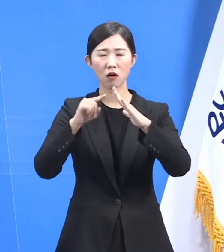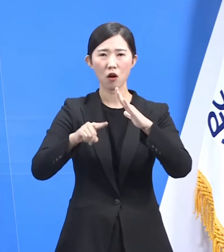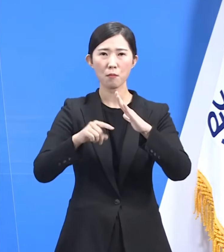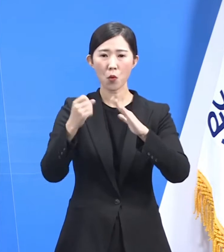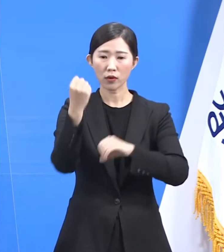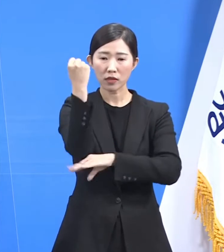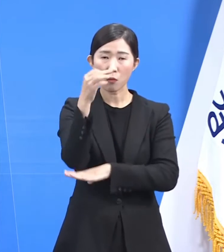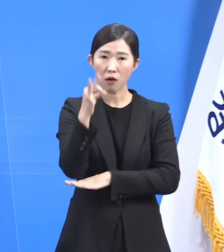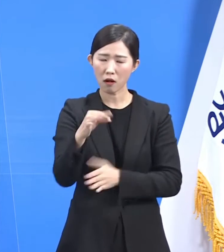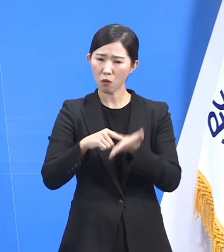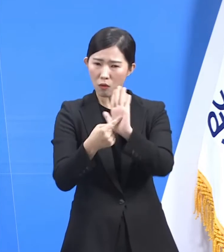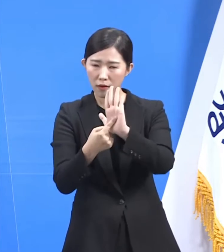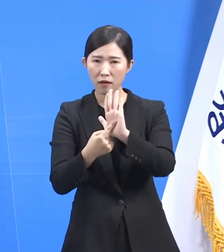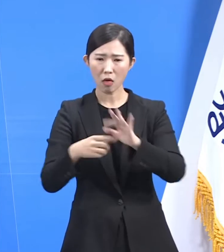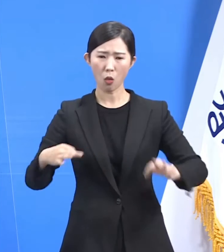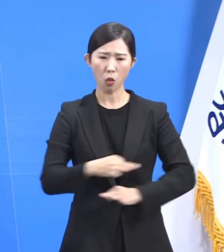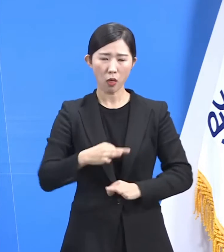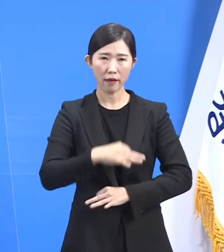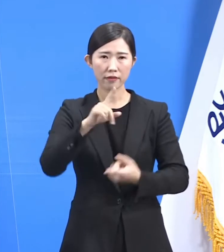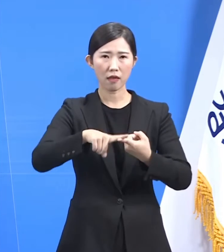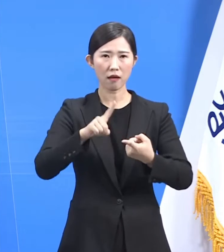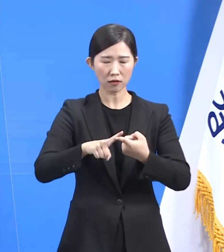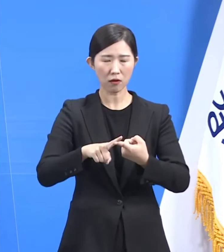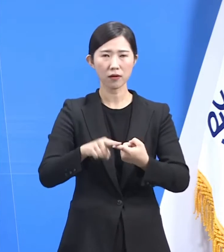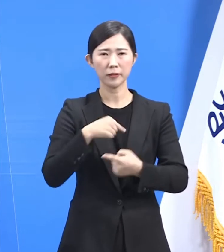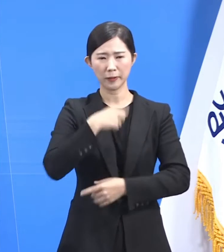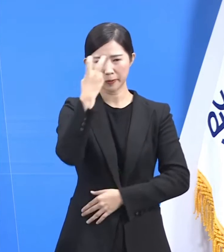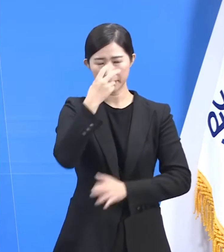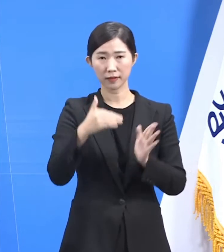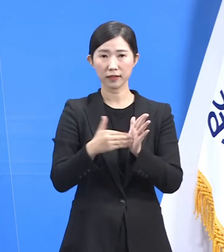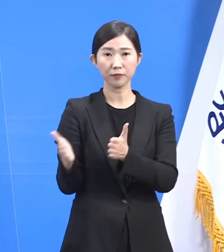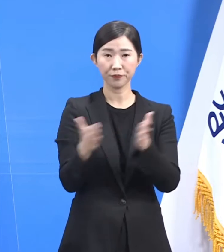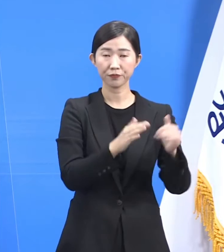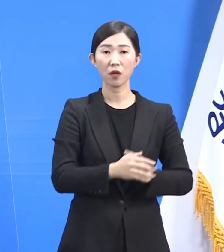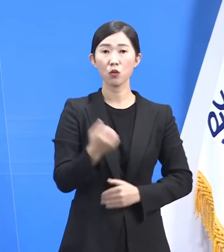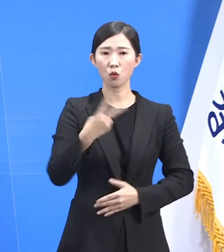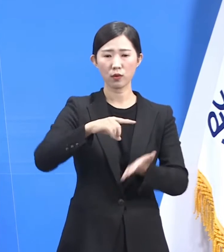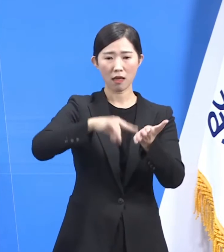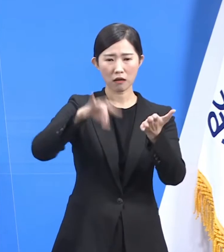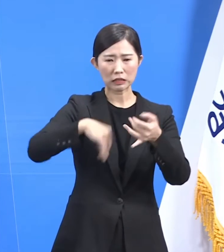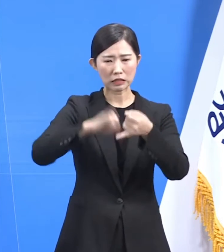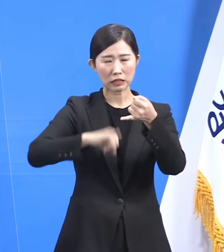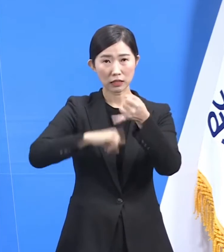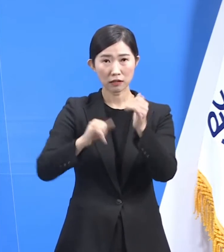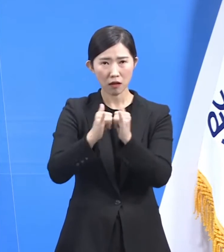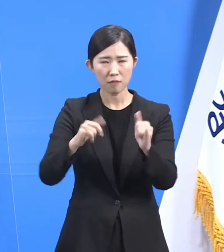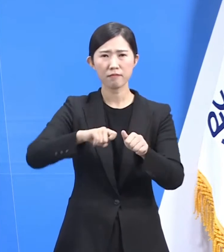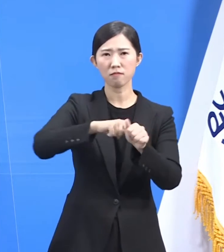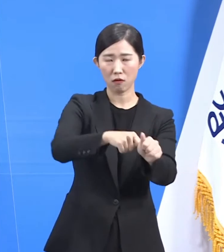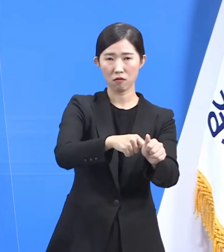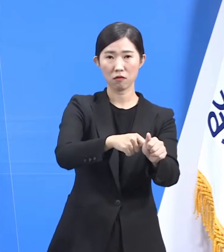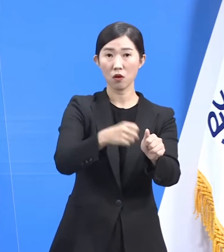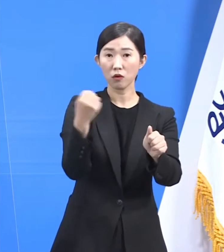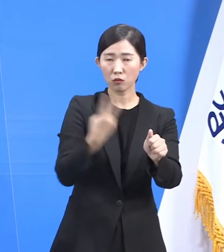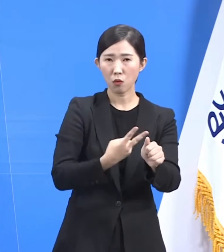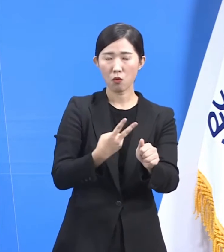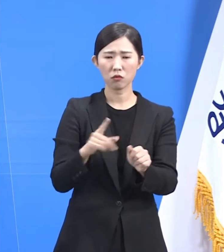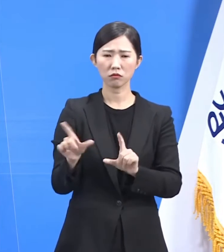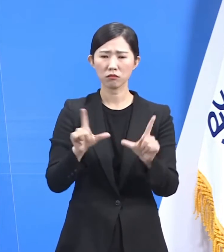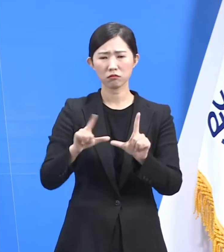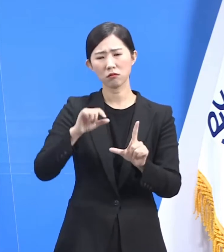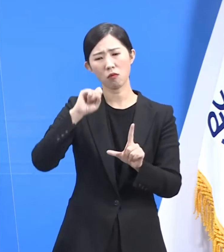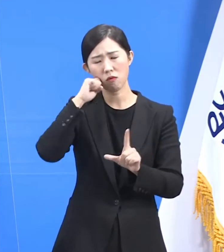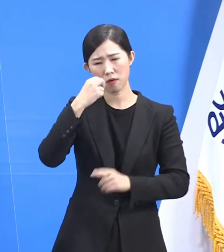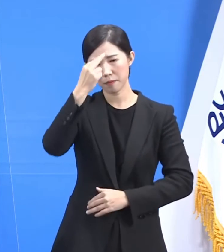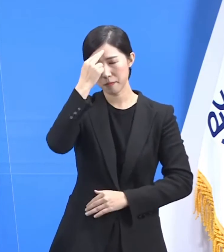바로잡아 왔습니다. 체납자 실태조사 강화로 상습 체납자에게는 철퇴를 내리고 생활 형편이